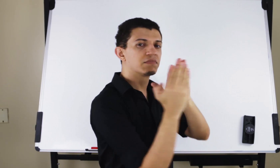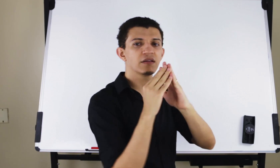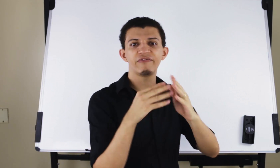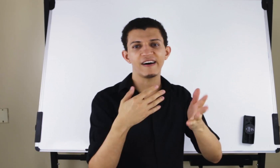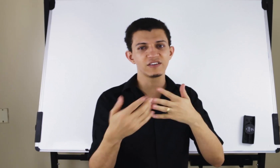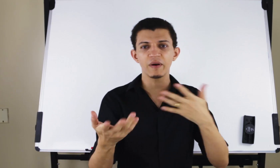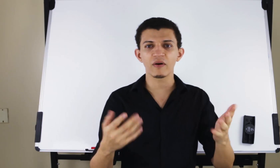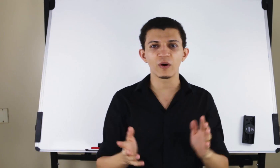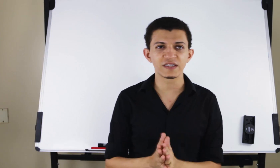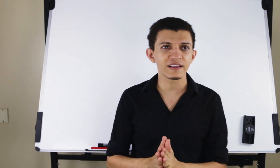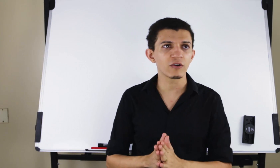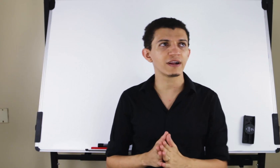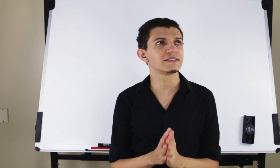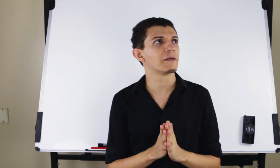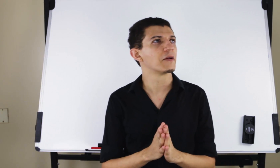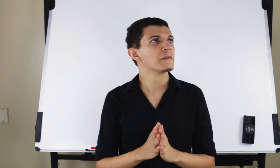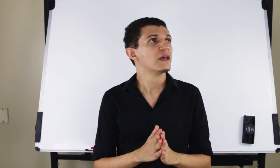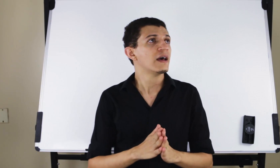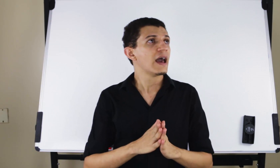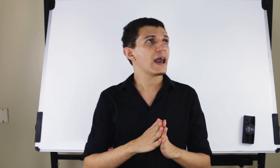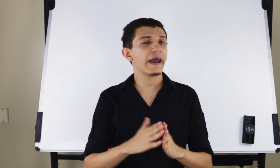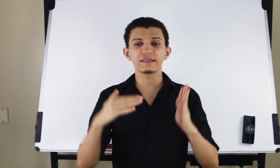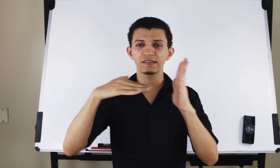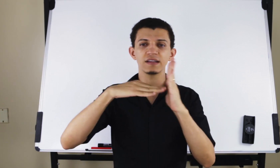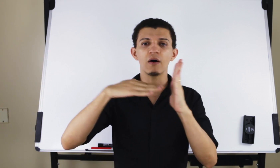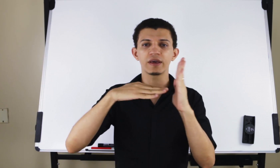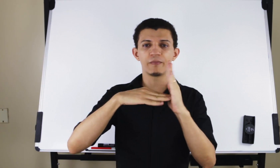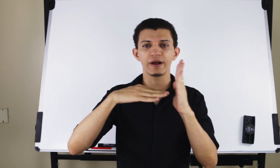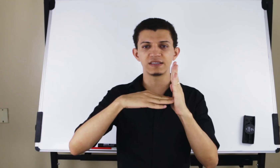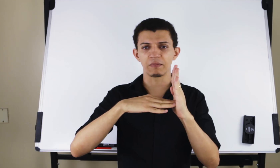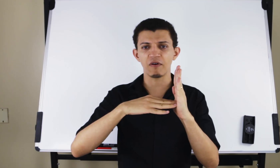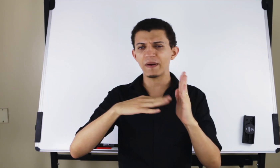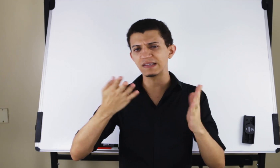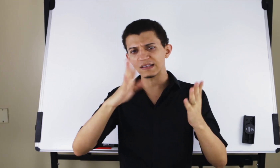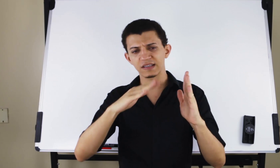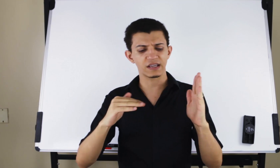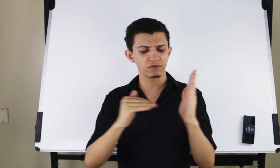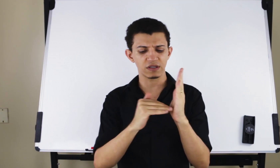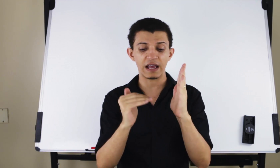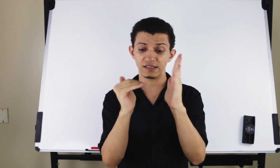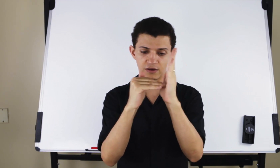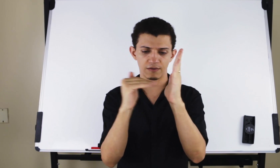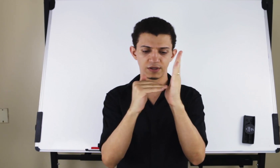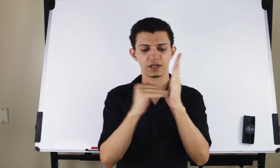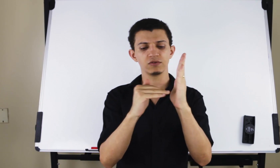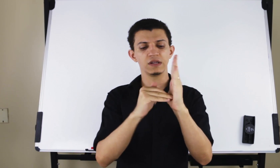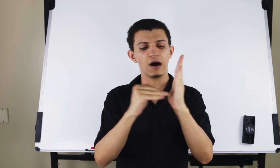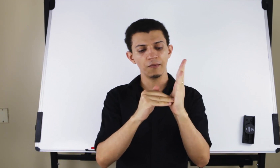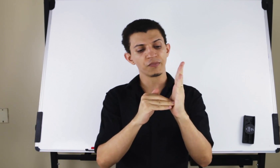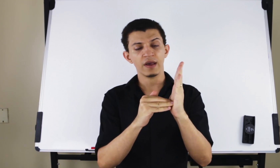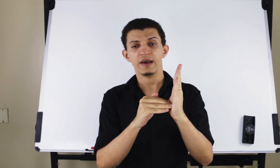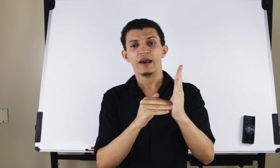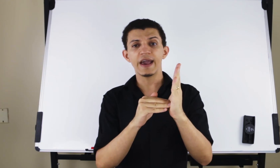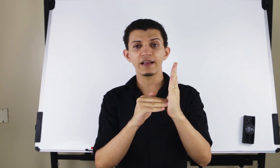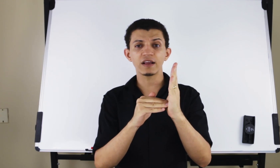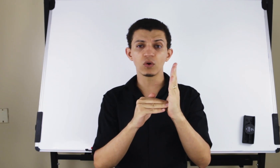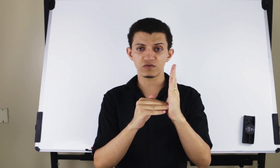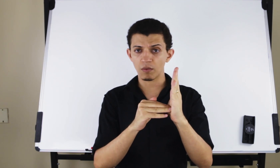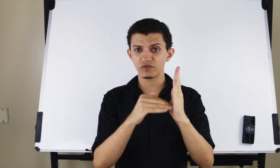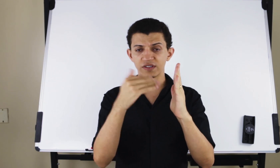tanto faz, da mesma coisa, tem que dar outro exemplo. Esse sinal aqui, por exemplo, vamos pensar que isso aqui seja isso aqui, ó. Isso aqui é um sinal, e aí tem duas formas de você